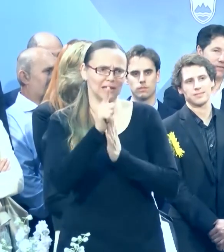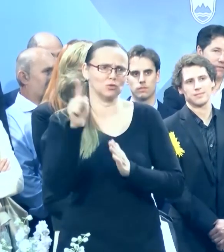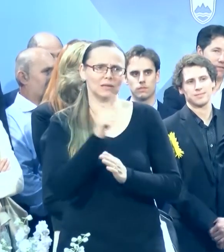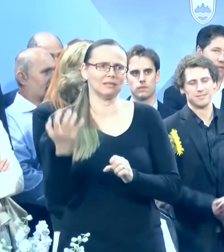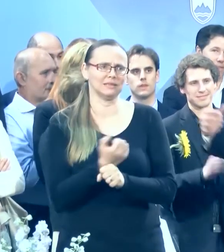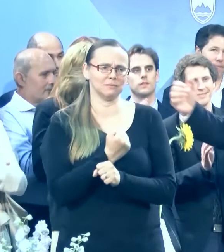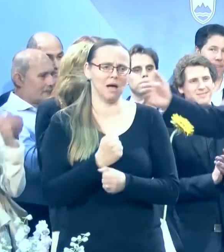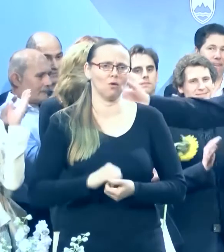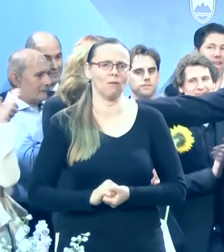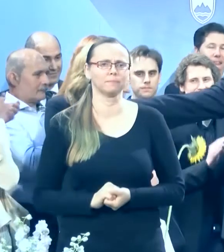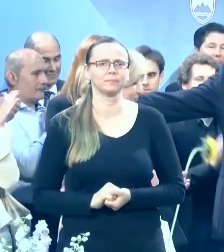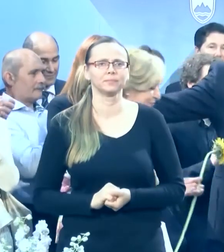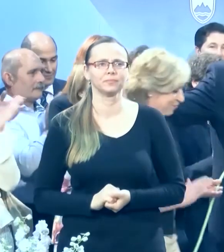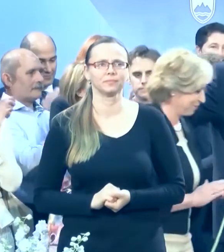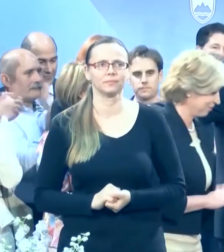zmago.